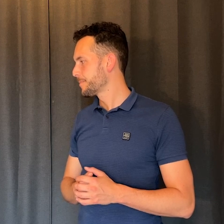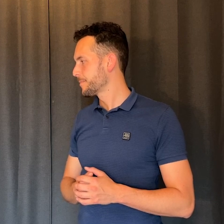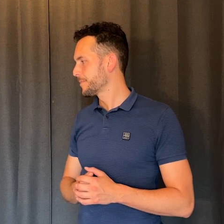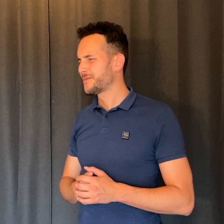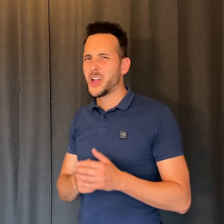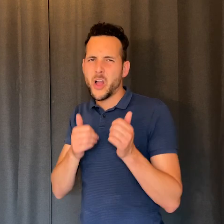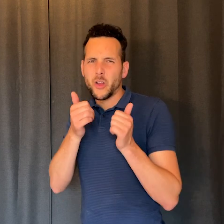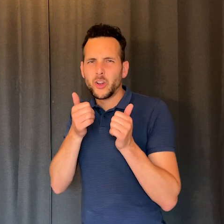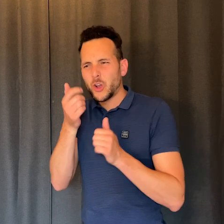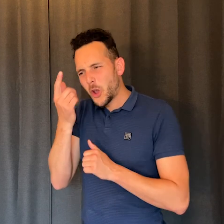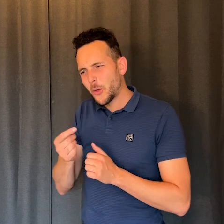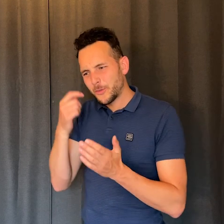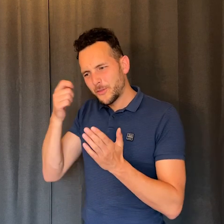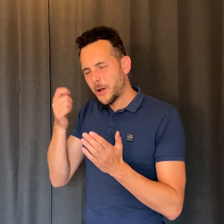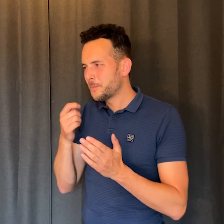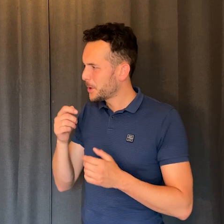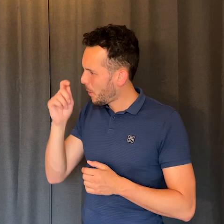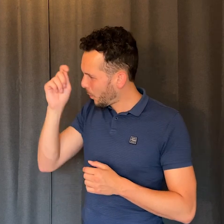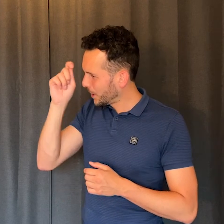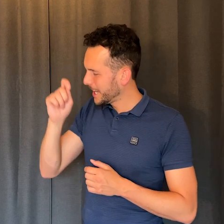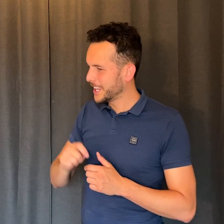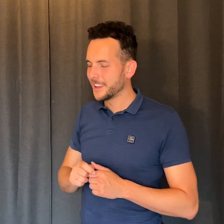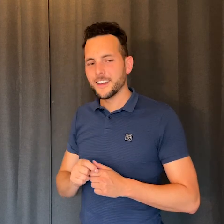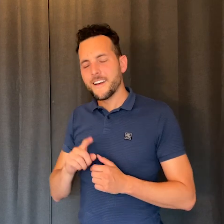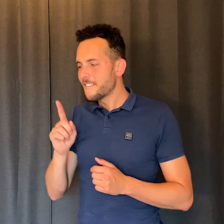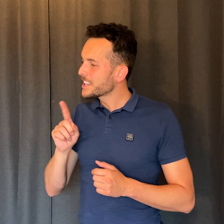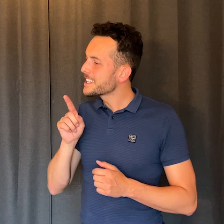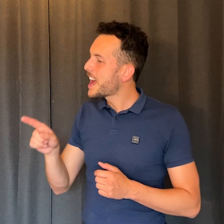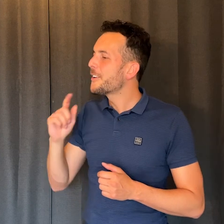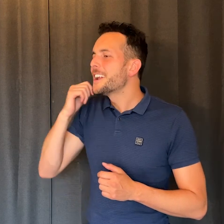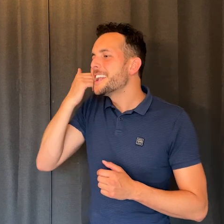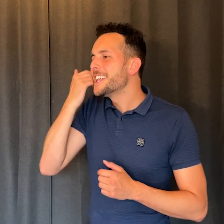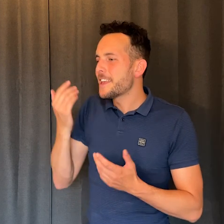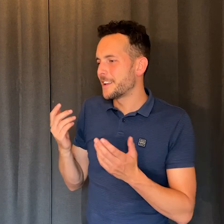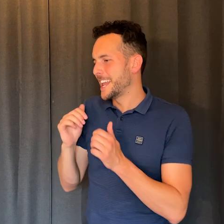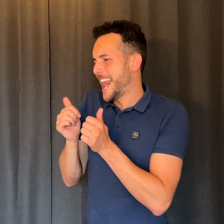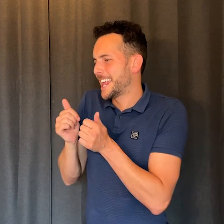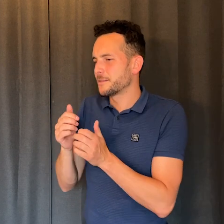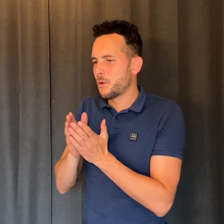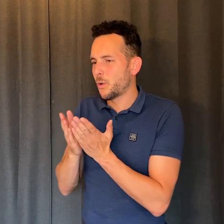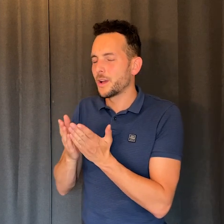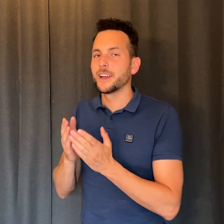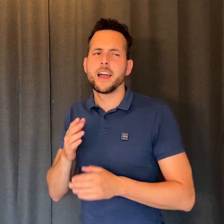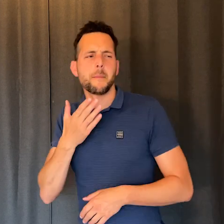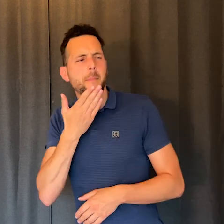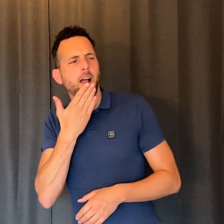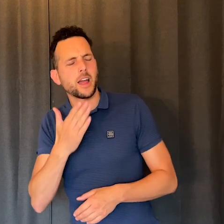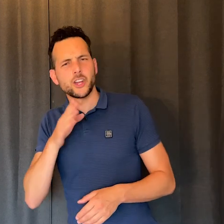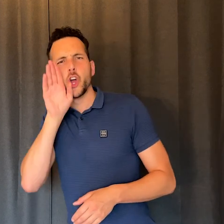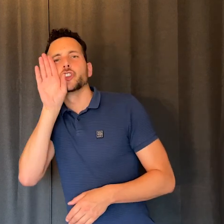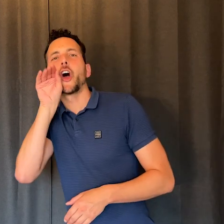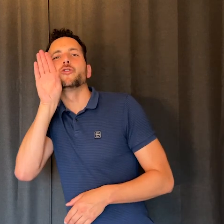Wat een superleuk filmpje, Olly. Echt, hè? Ja. En wat is eigenlijk jouw lievelingsboek? Owe Makkie, dat zijn natuurlijk mijn duckies. Die zijn